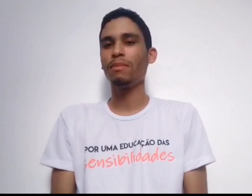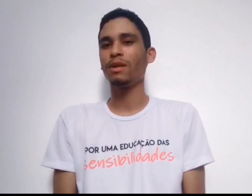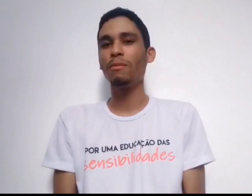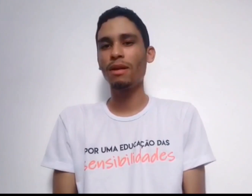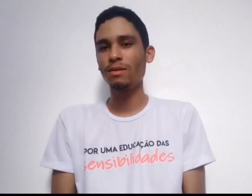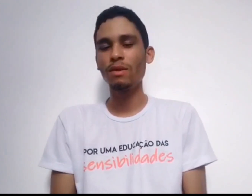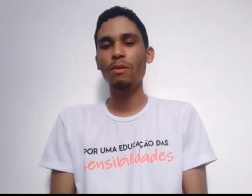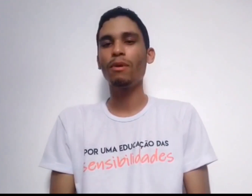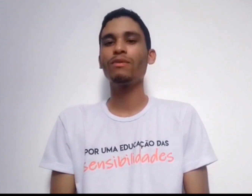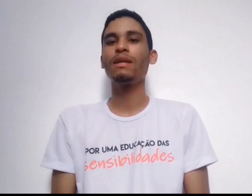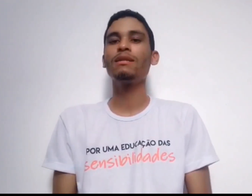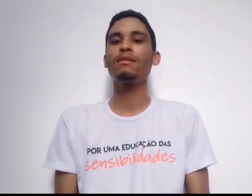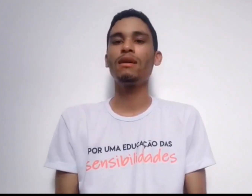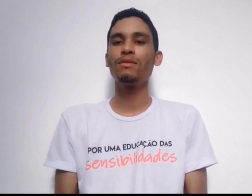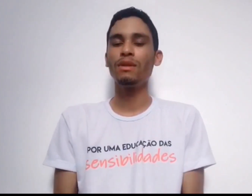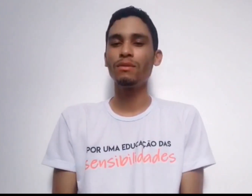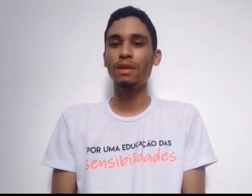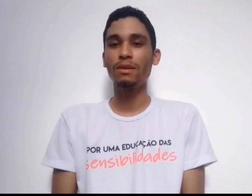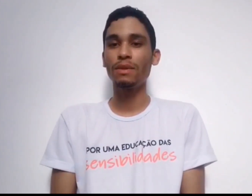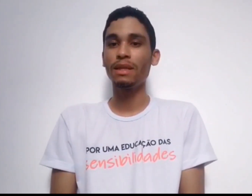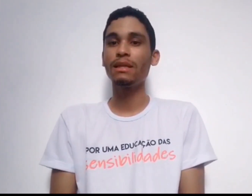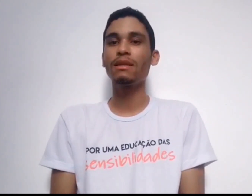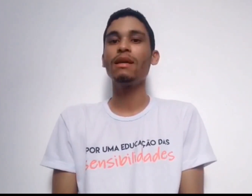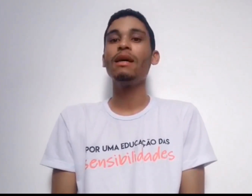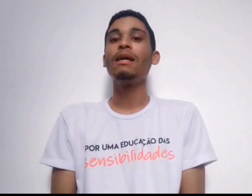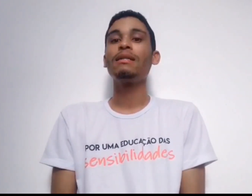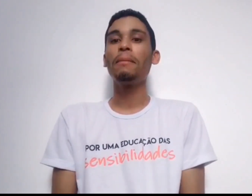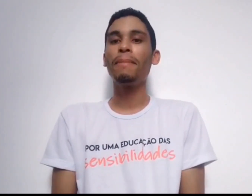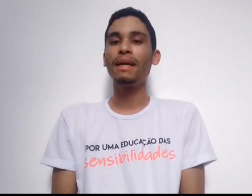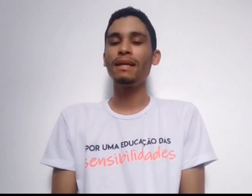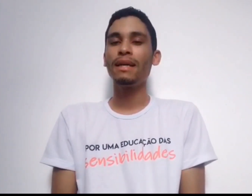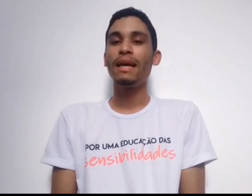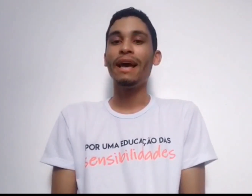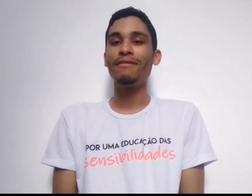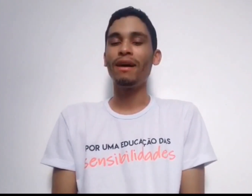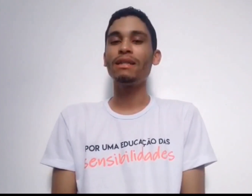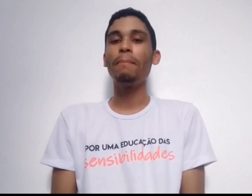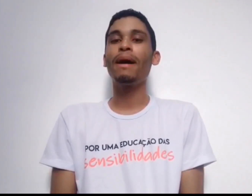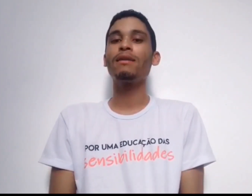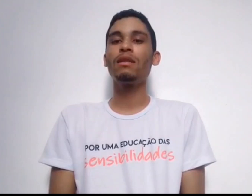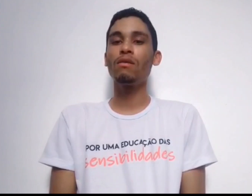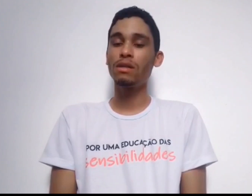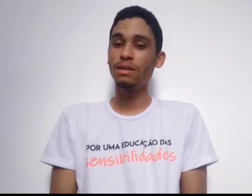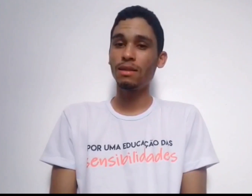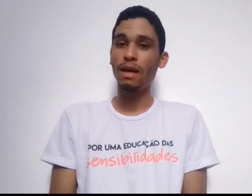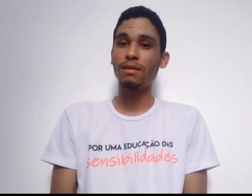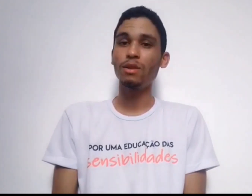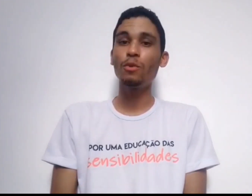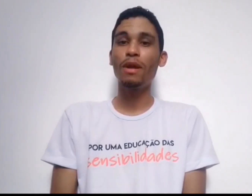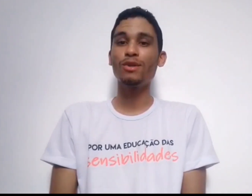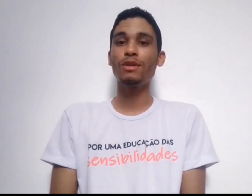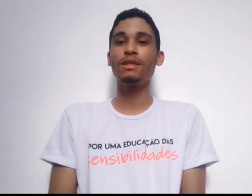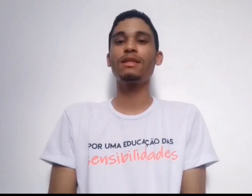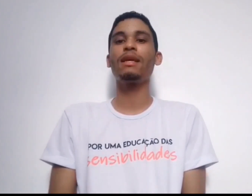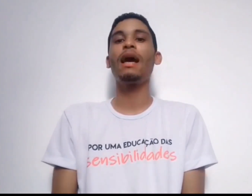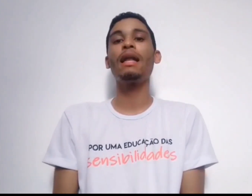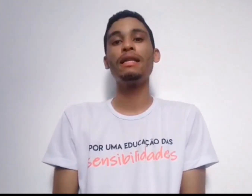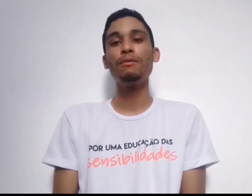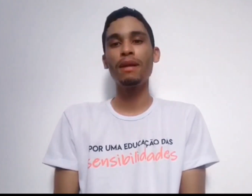aqui no Brasil a língua portuguesa, Estados Unidos a língua inglesa, também é válida para as línguas de sinais. Aqui no Brasil a gente tem a